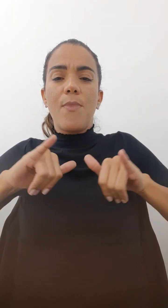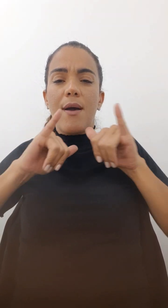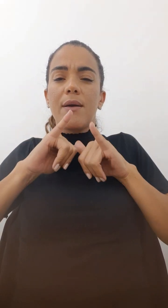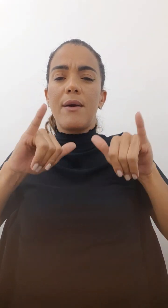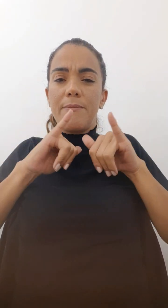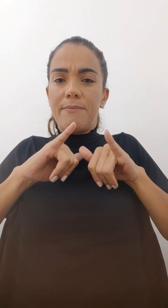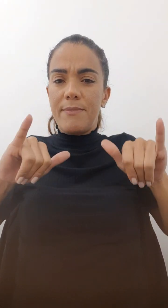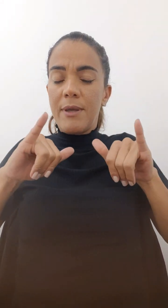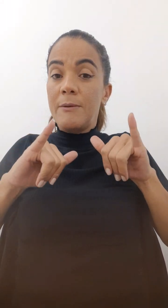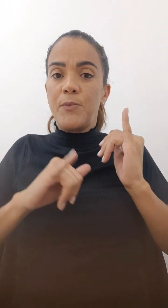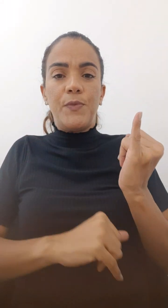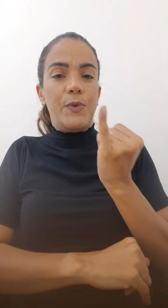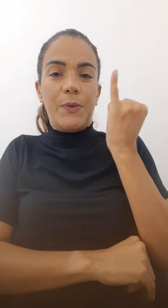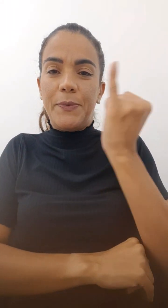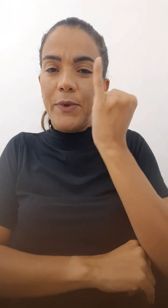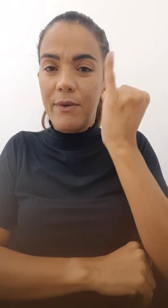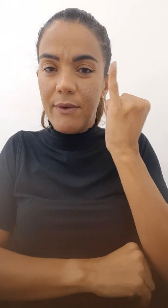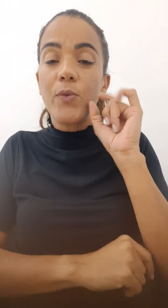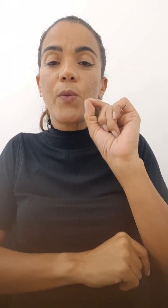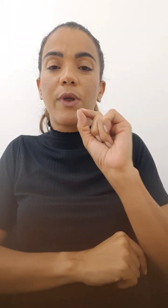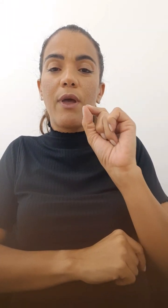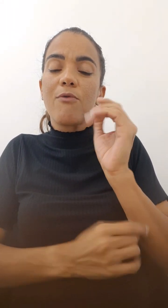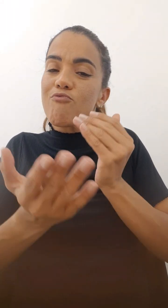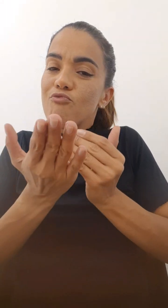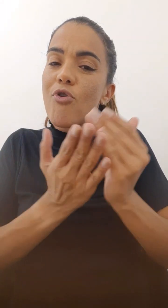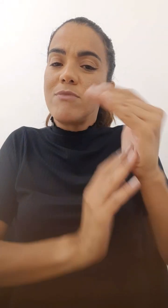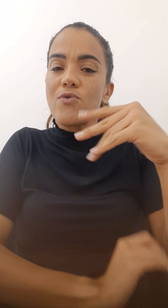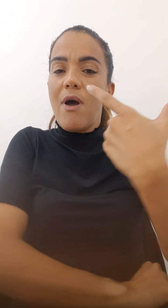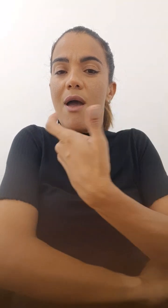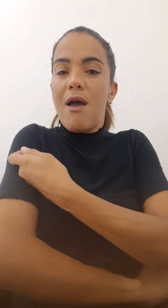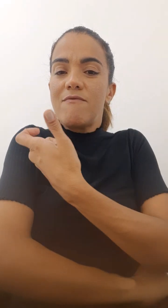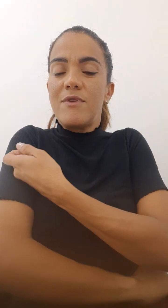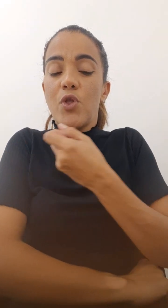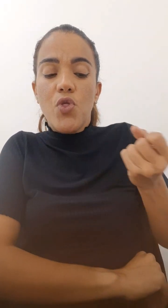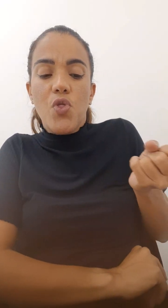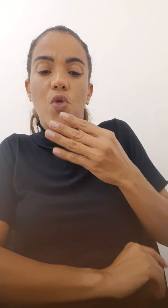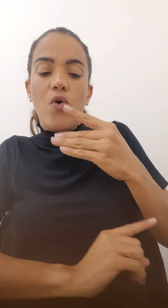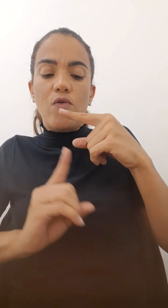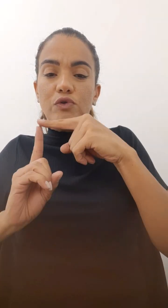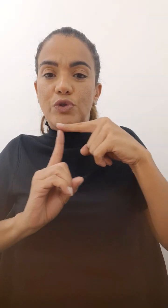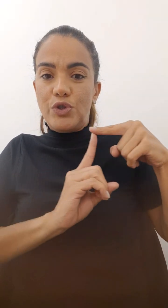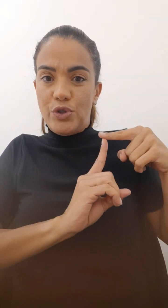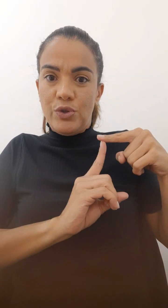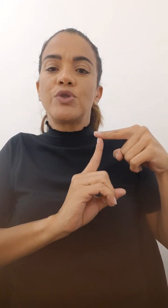importante. E qual seria essa campanha? O início da vacinação na profilaxia